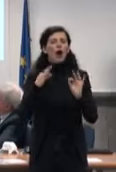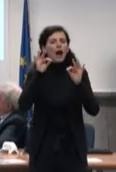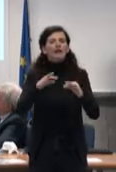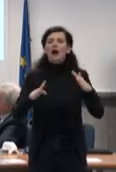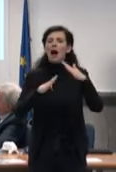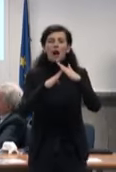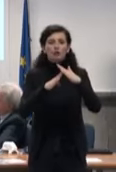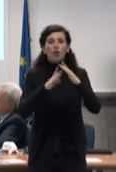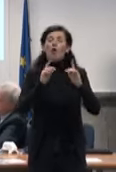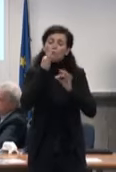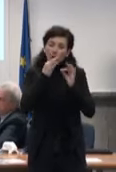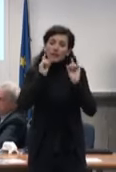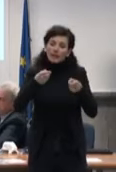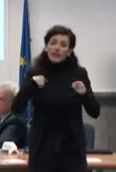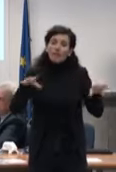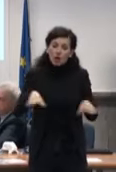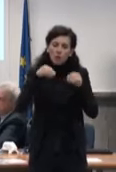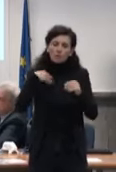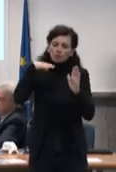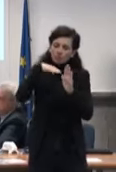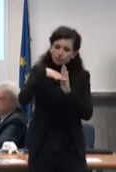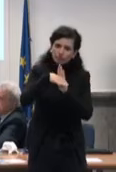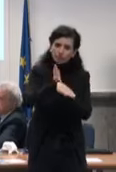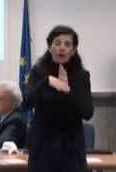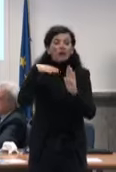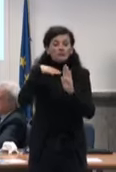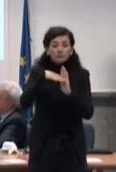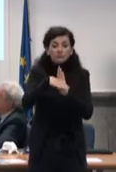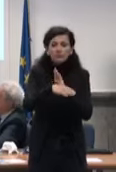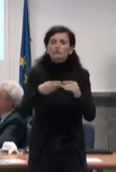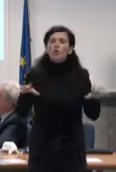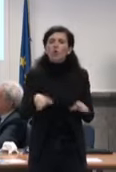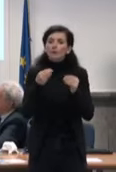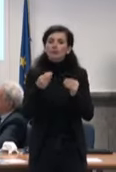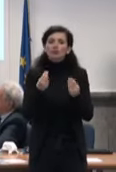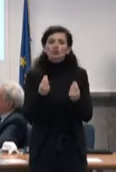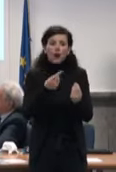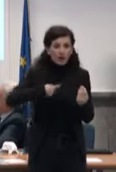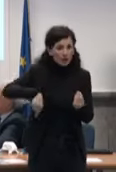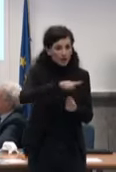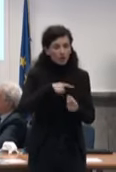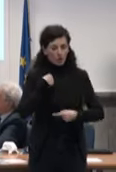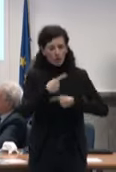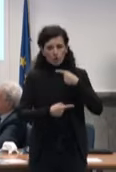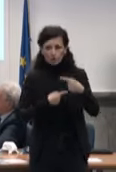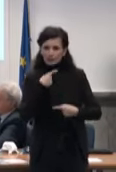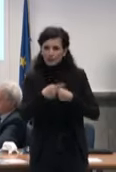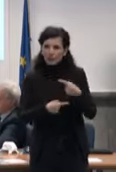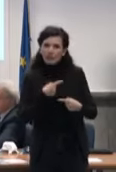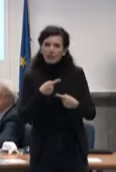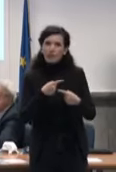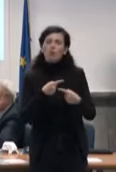che dobbiamo cominciare la discesa e la vicenda si inizia puoi iniziare se continuiamo a porre